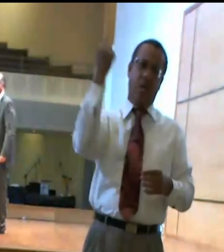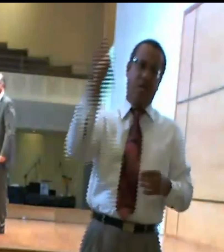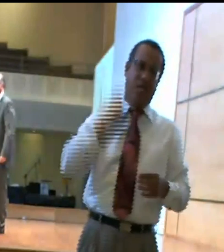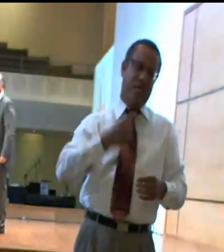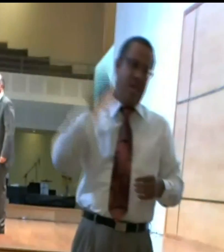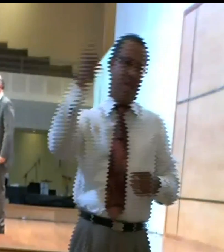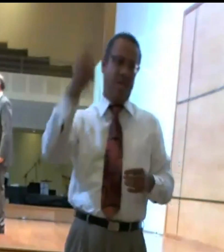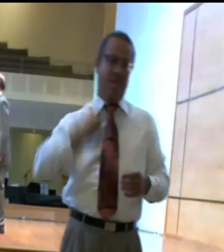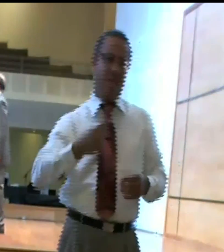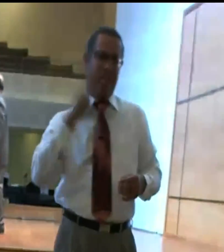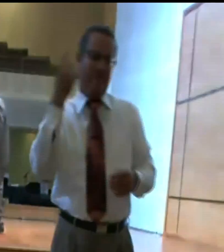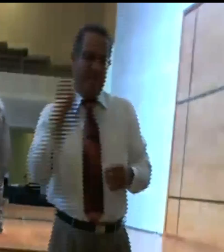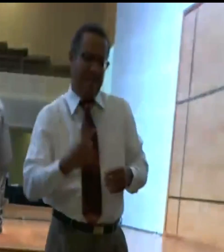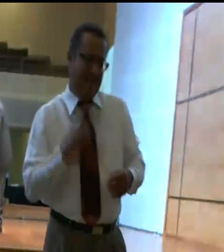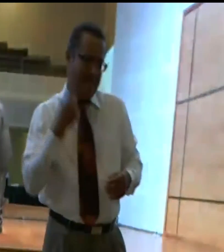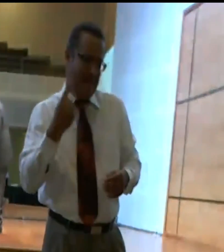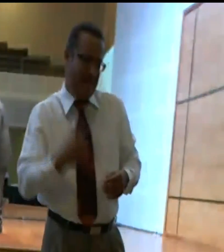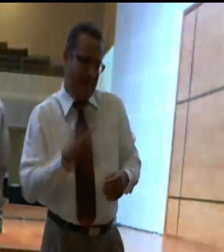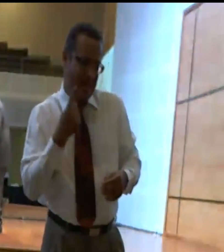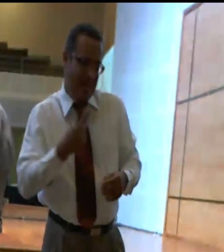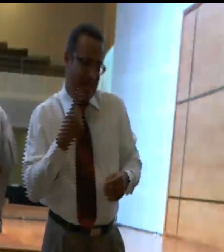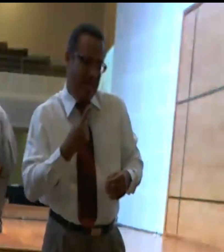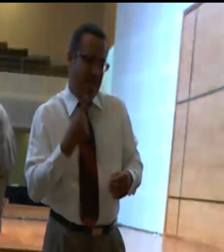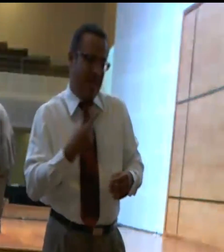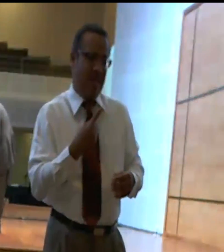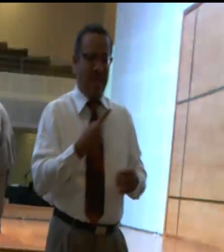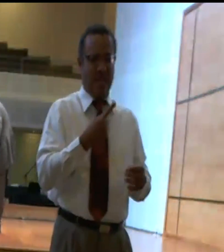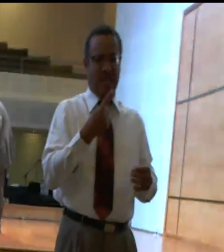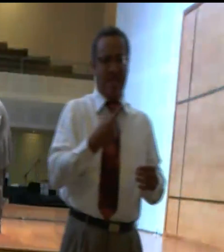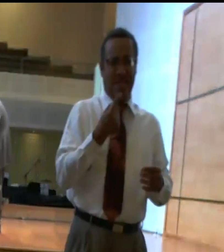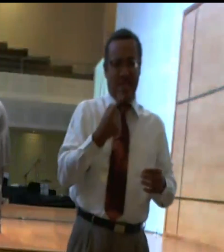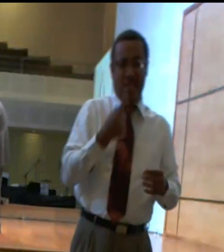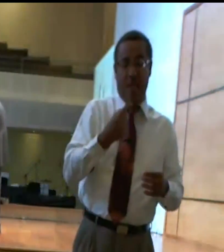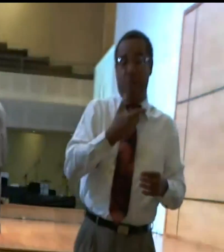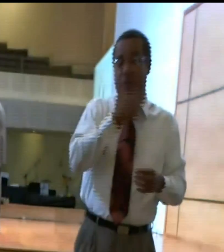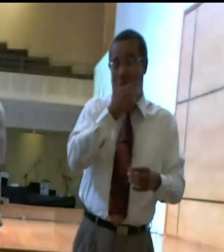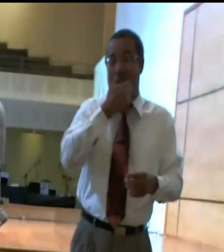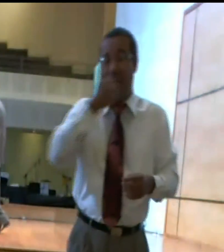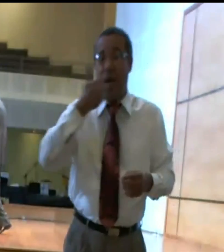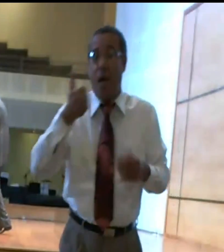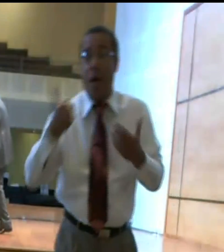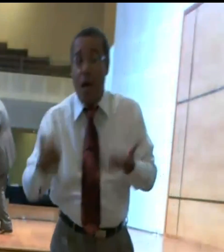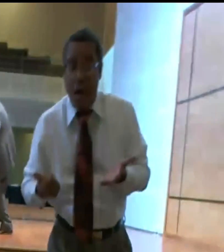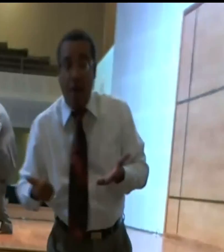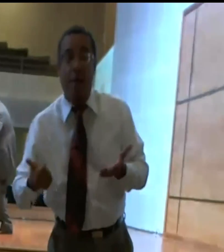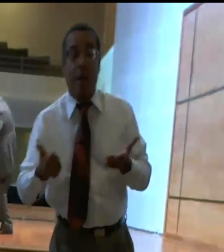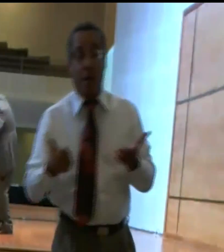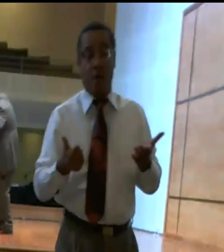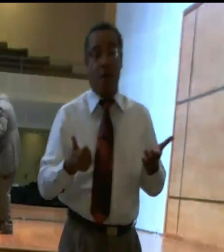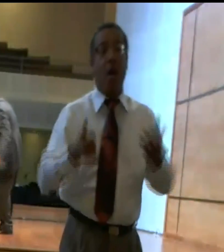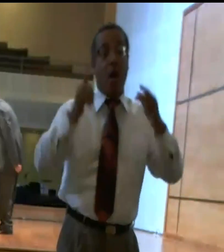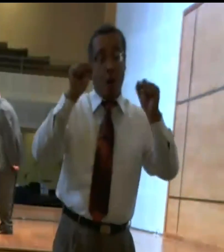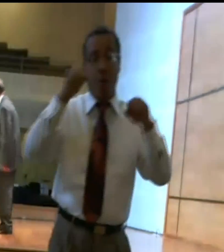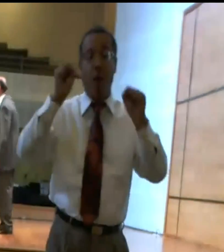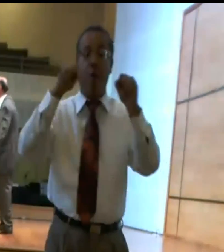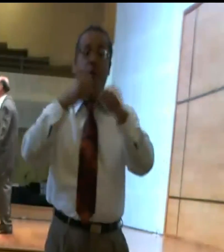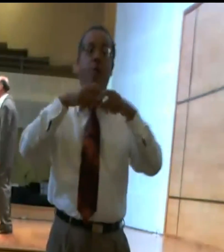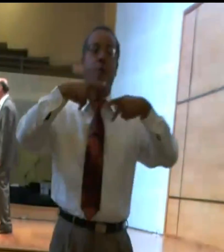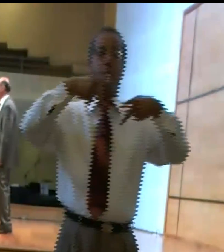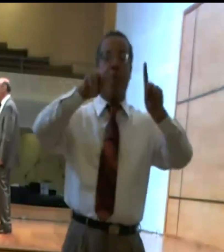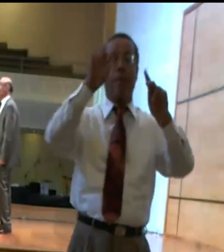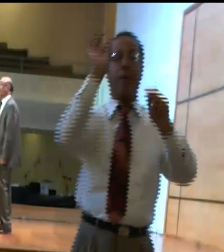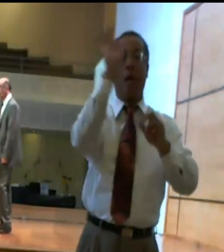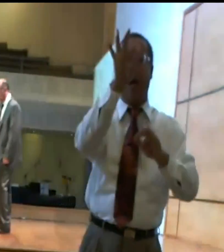anarquía. Un mal gobierno siempre será mejor que la anarquía. De manera que la obediencia a